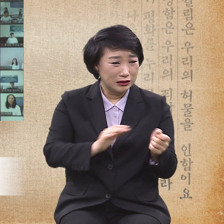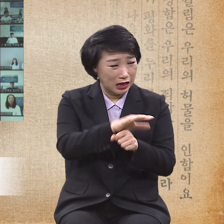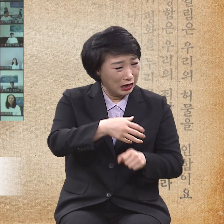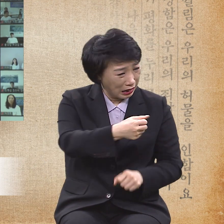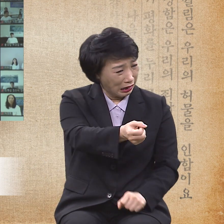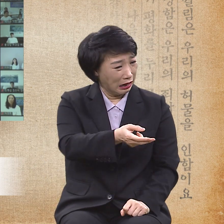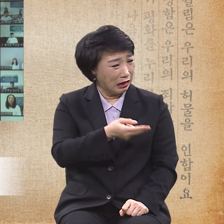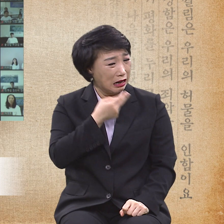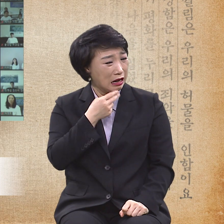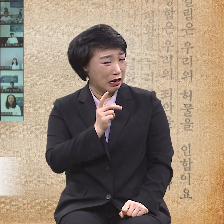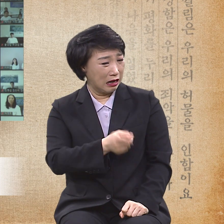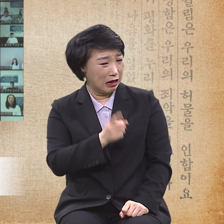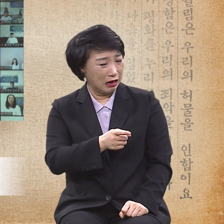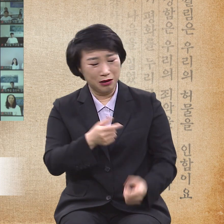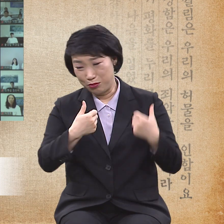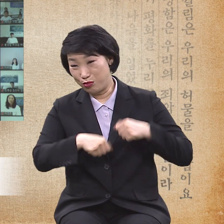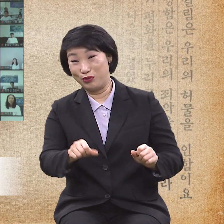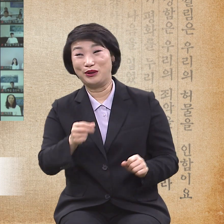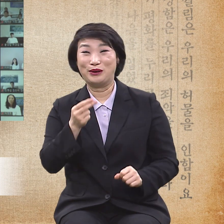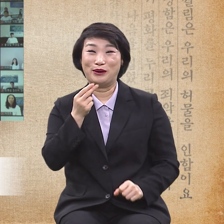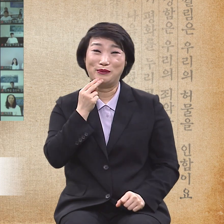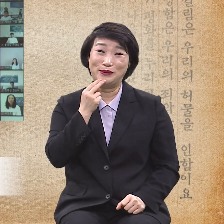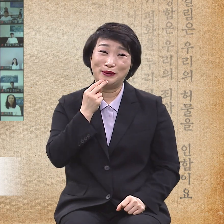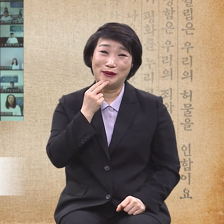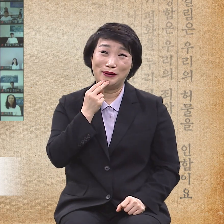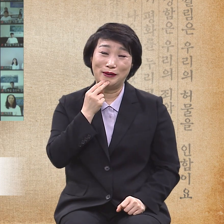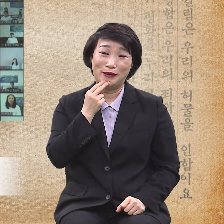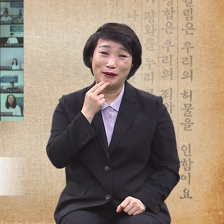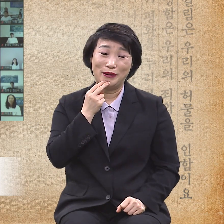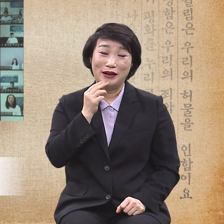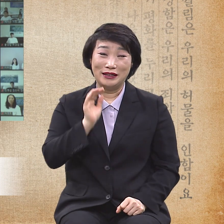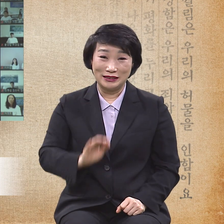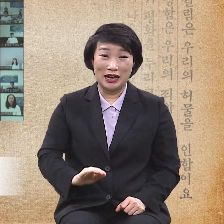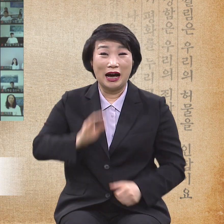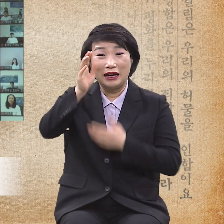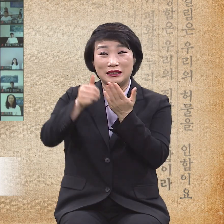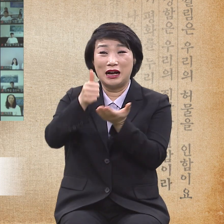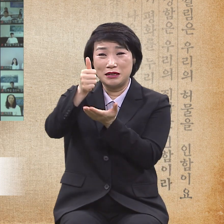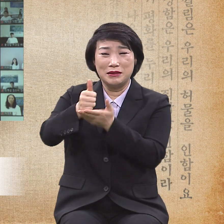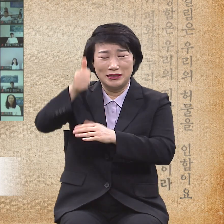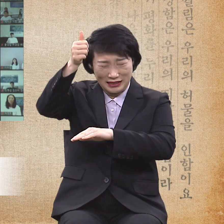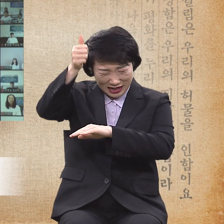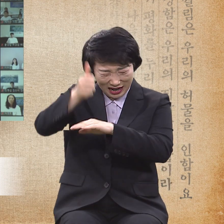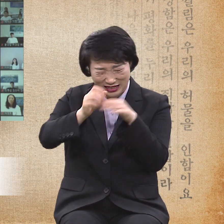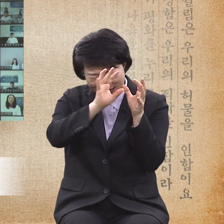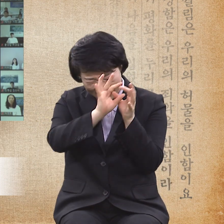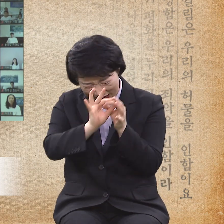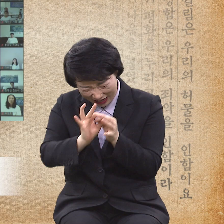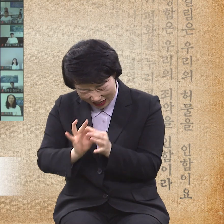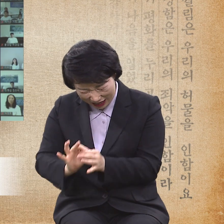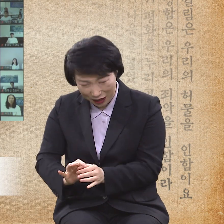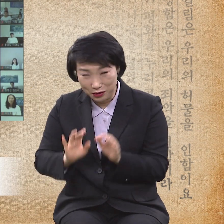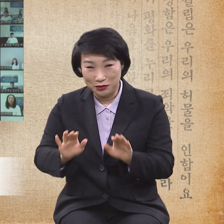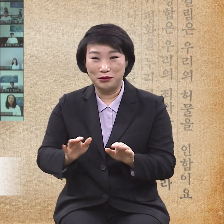받아들이지 않는구나 하고 포기하지 아니하시고, 하나님은